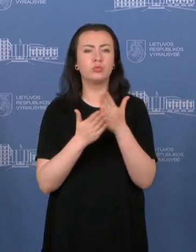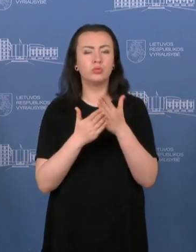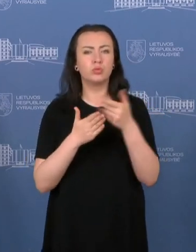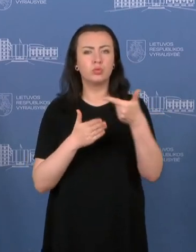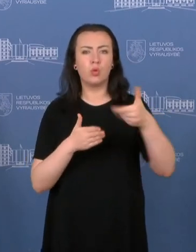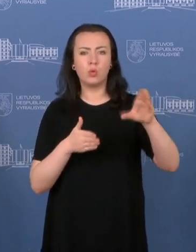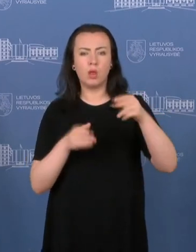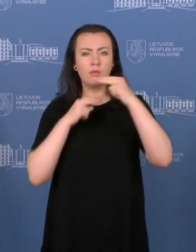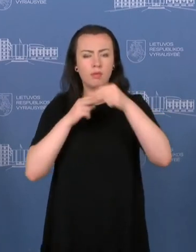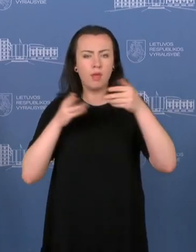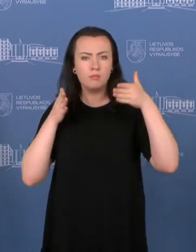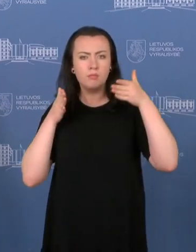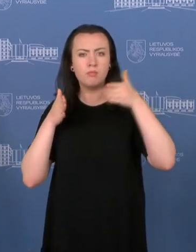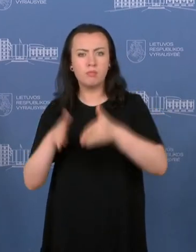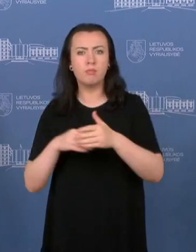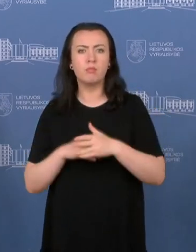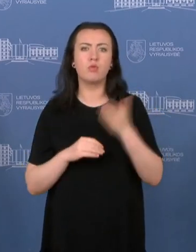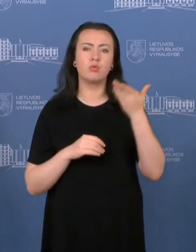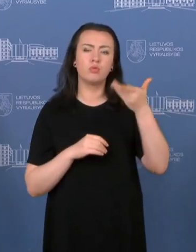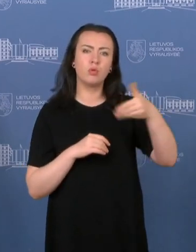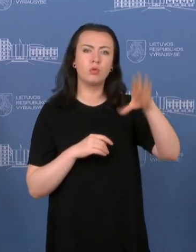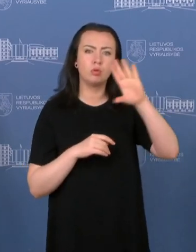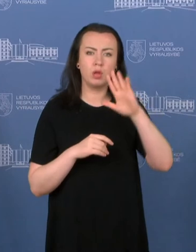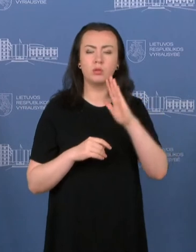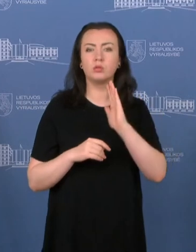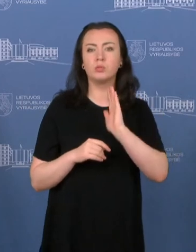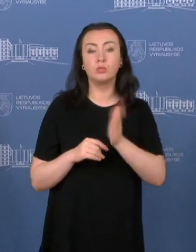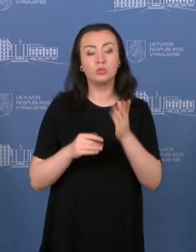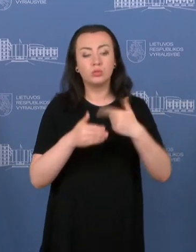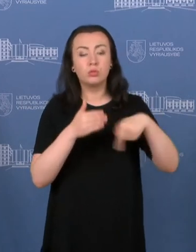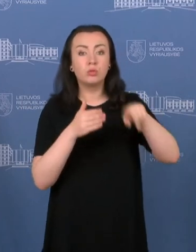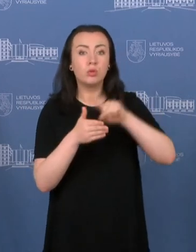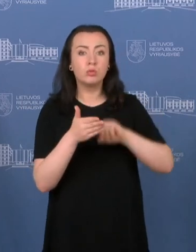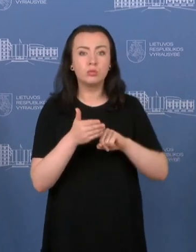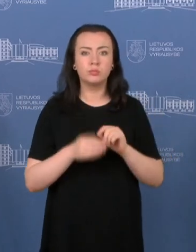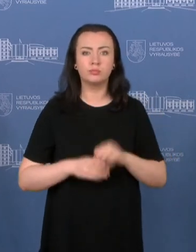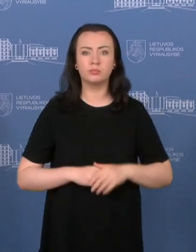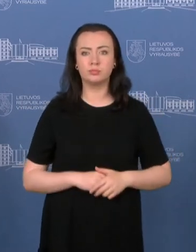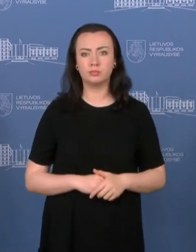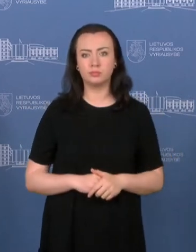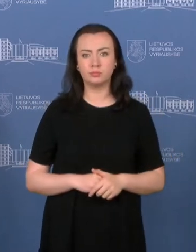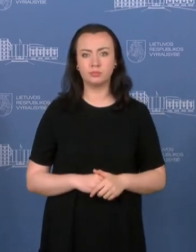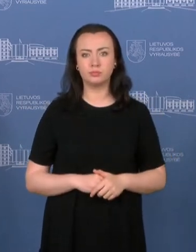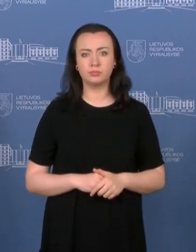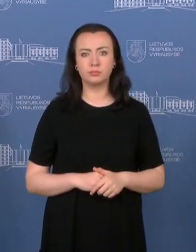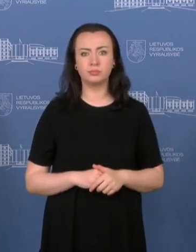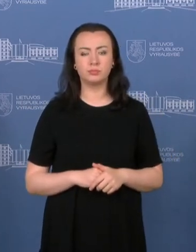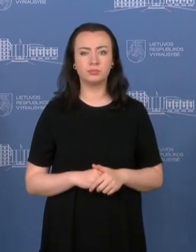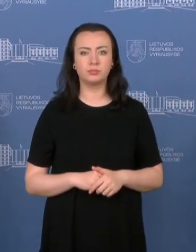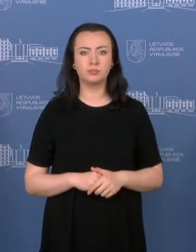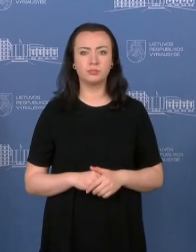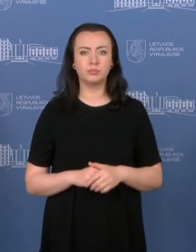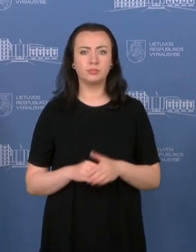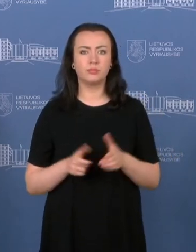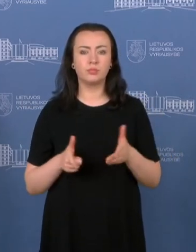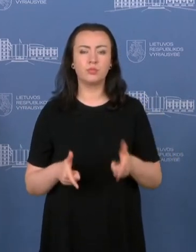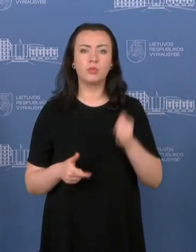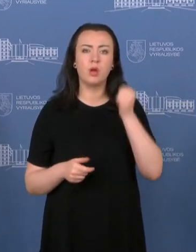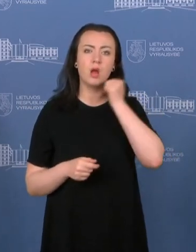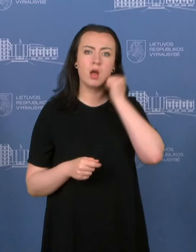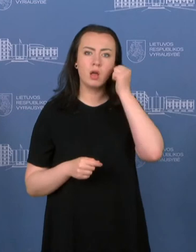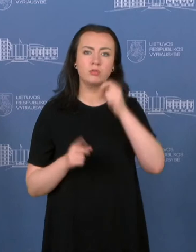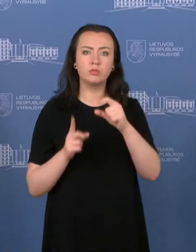emisijom ir tai iš tikrųjų daugiausiai kils ir klausimų, kaip jas mažinti. Tai iš tikrųjų, dėkoju labai už žodį.